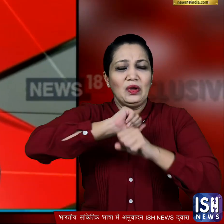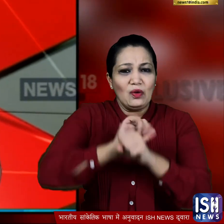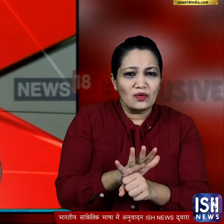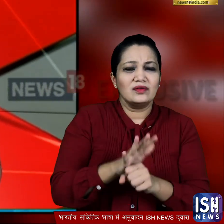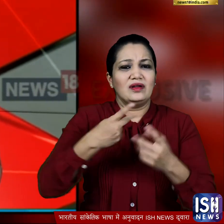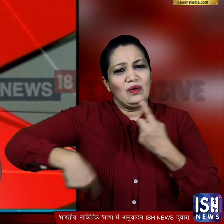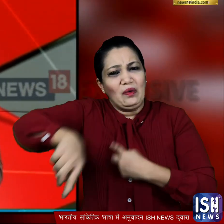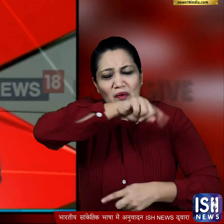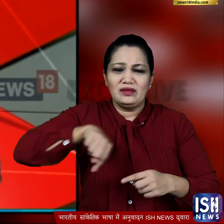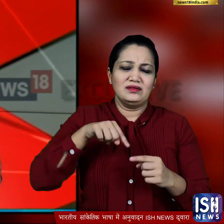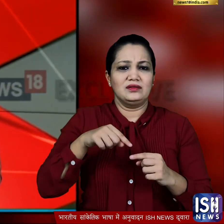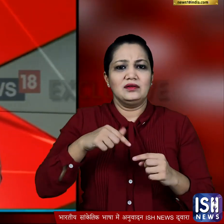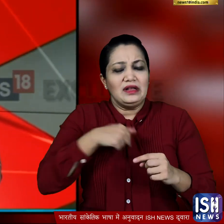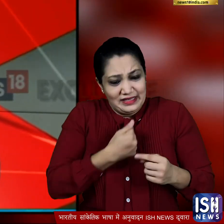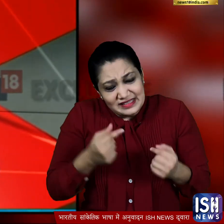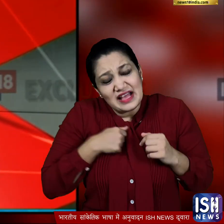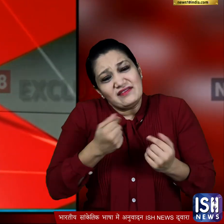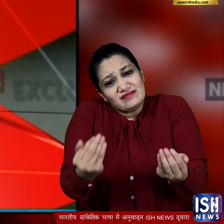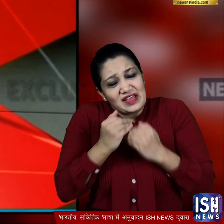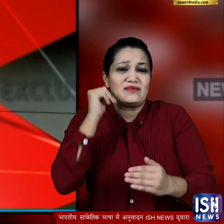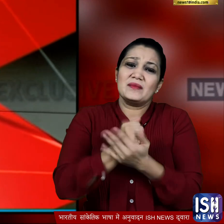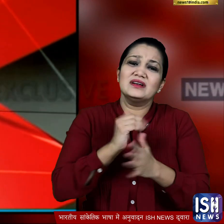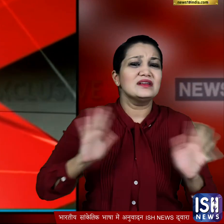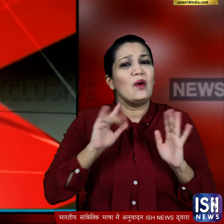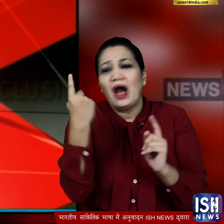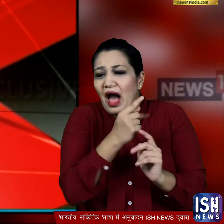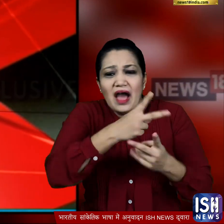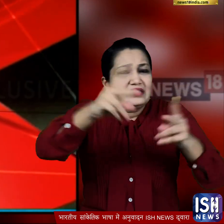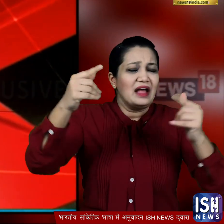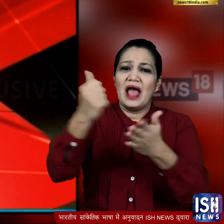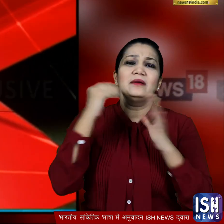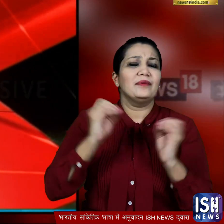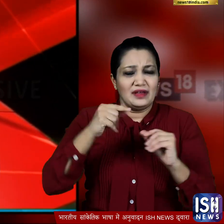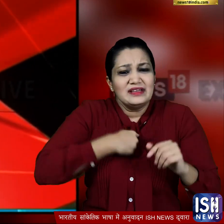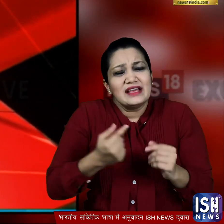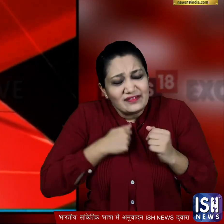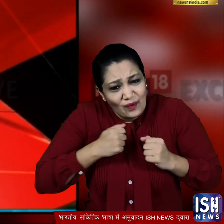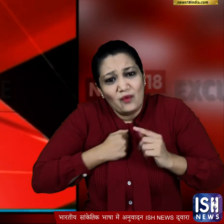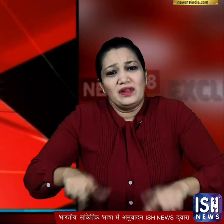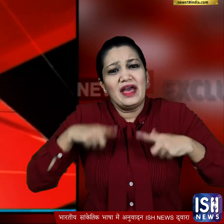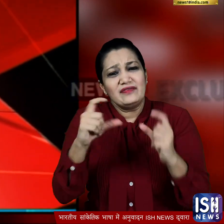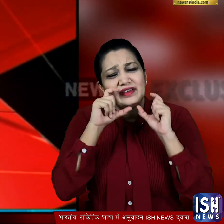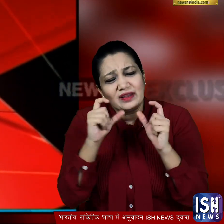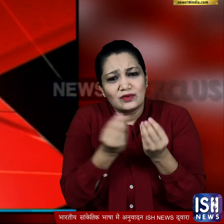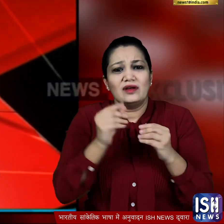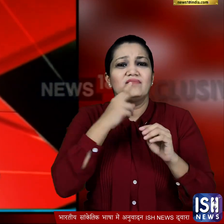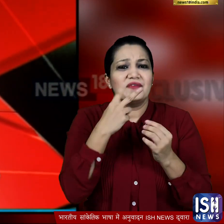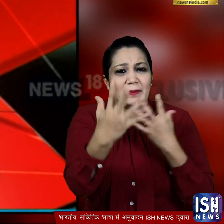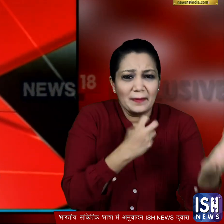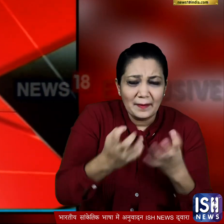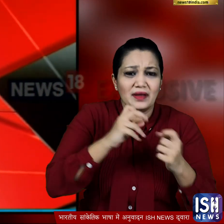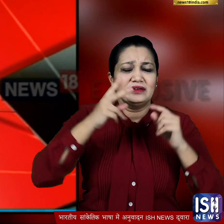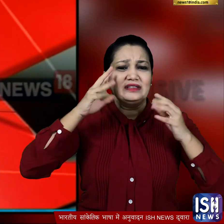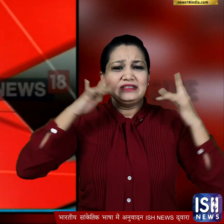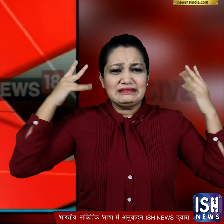कि महामारी से हम लोगों को हमारे अलावा कोई नहीं बचा सकता, और हम अगर अपनी जान की थोड़ी सी भी परवाह करते तो सब्जी खरीदने